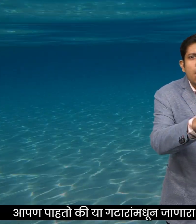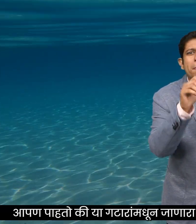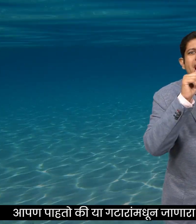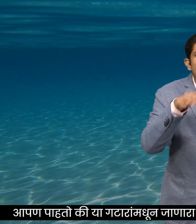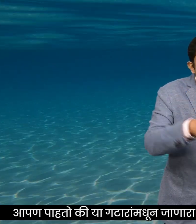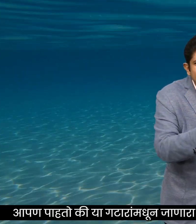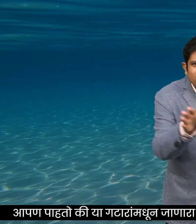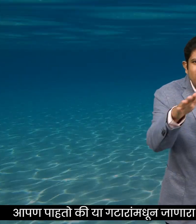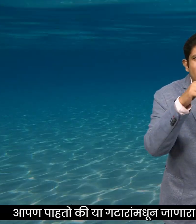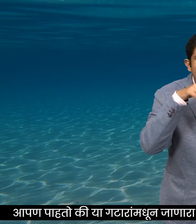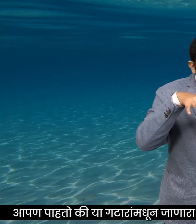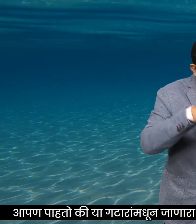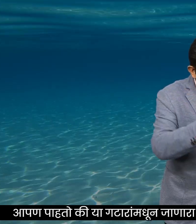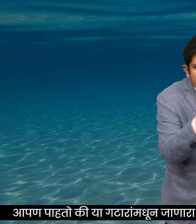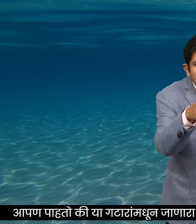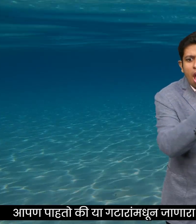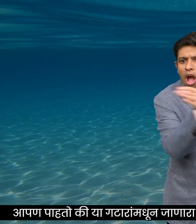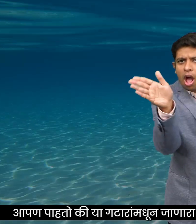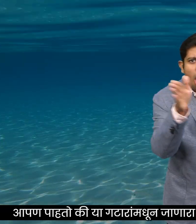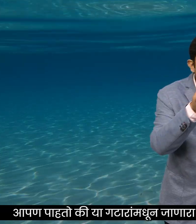योग्य ड्रेनेज सिस्टीममधून कसा जातो.